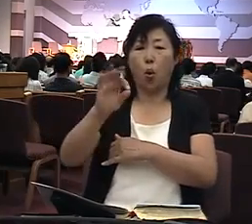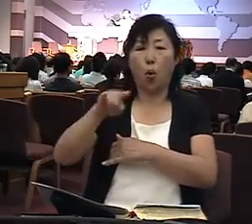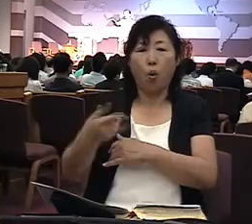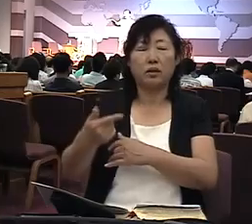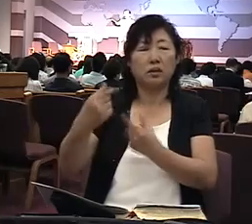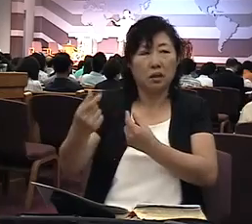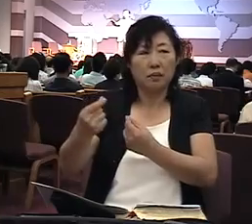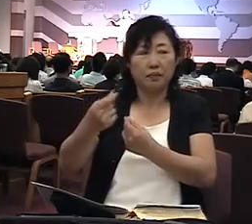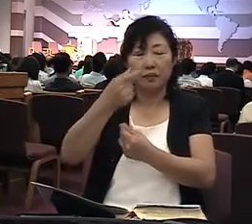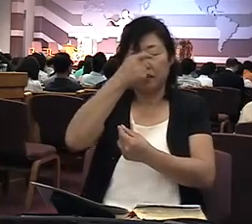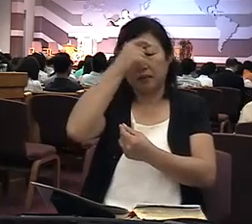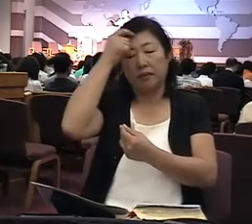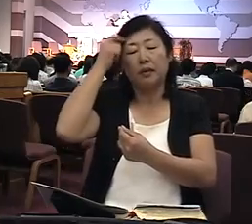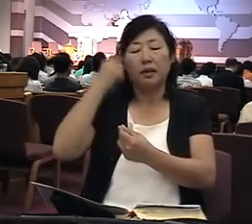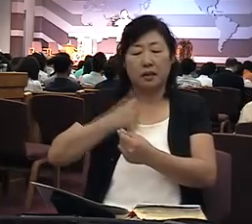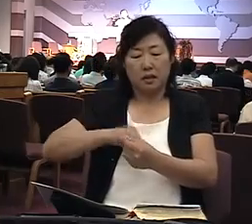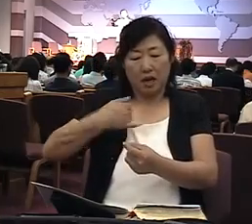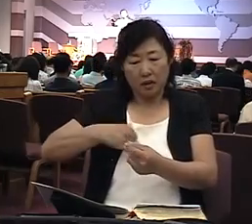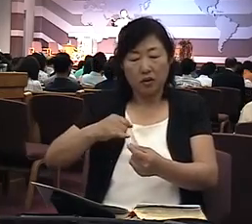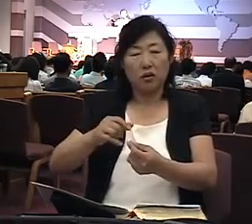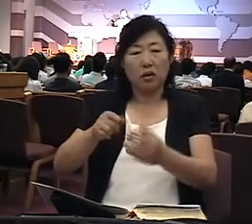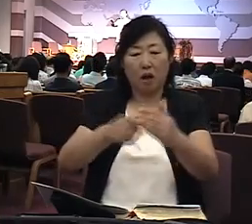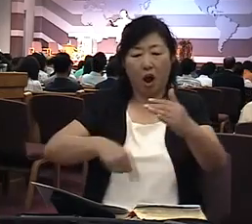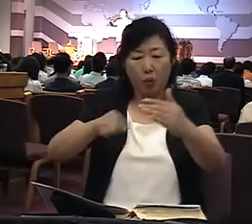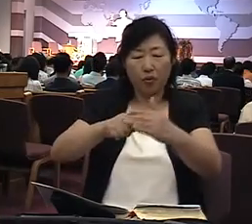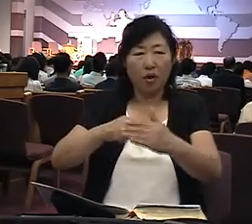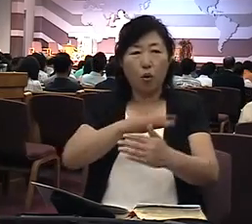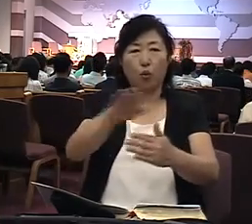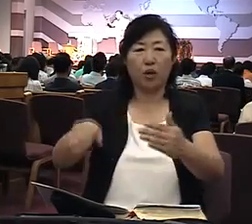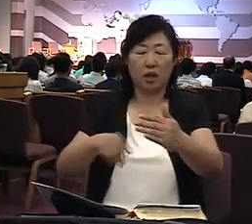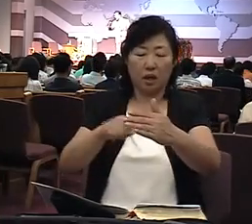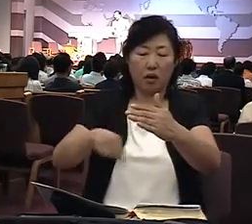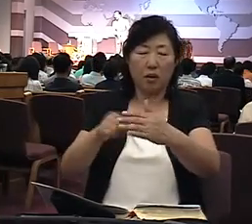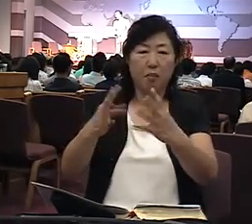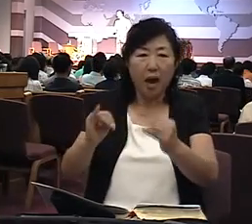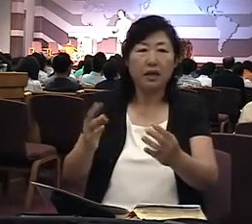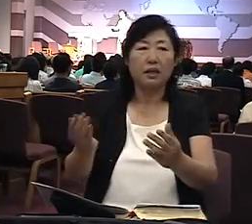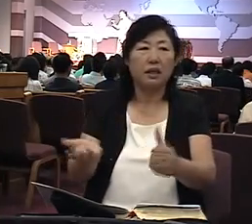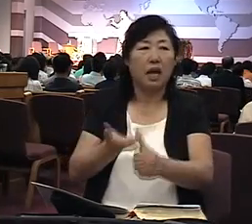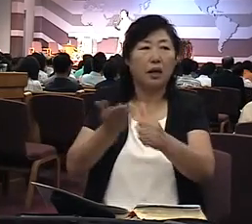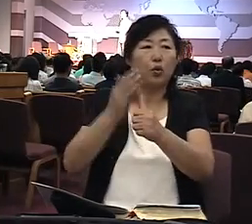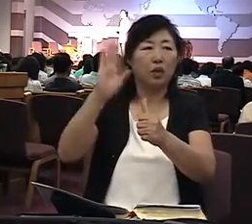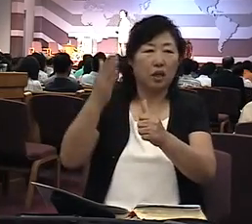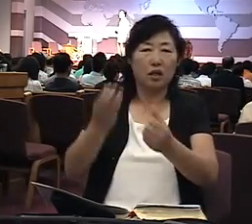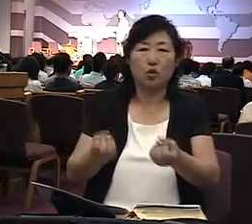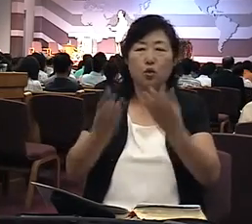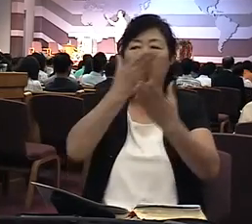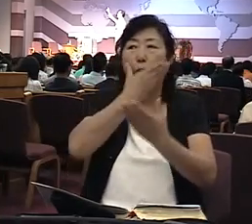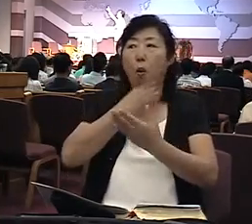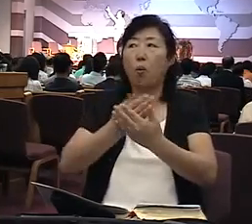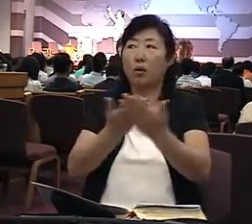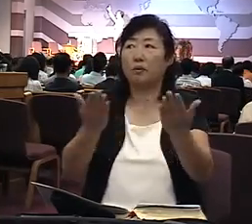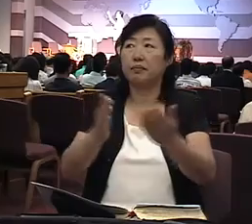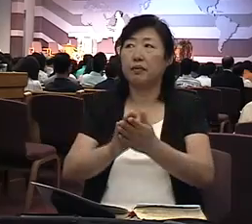우리 자녀 가운데 많이 양육되기를 주님의 이름으로 축복합니다. 그리고요, 우리 주인 되신